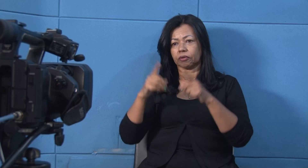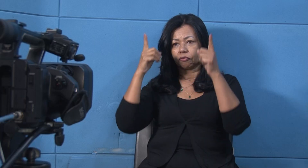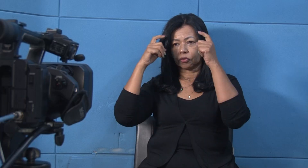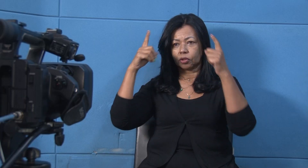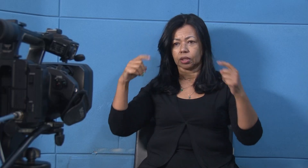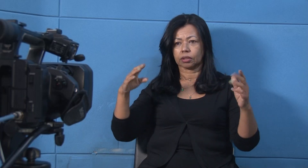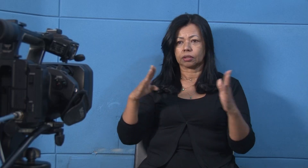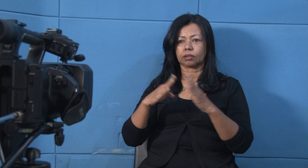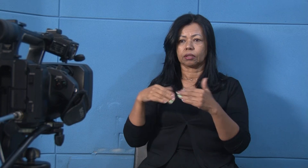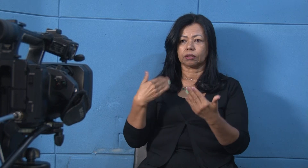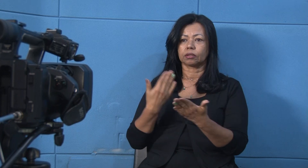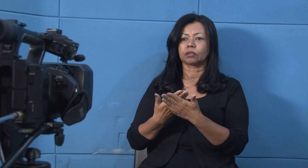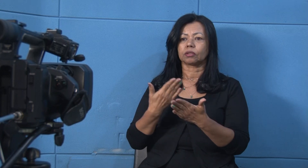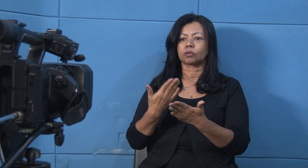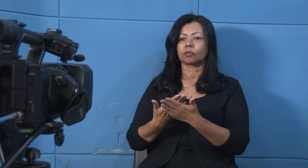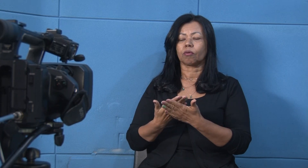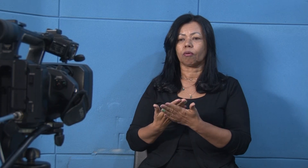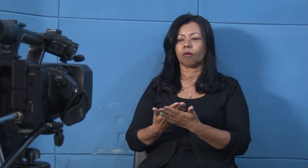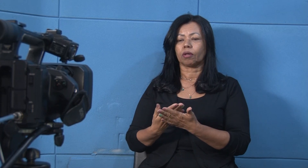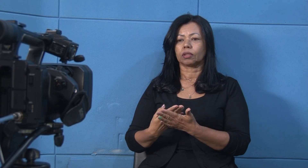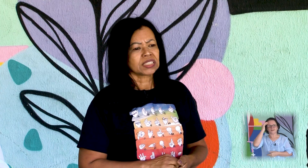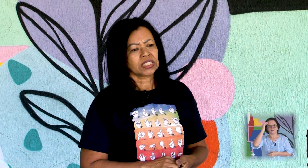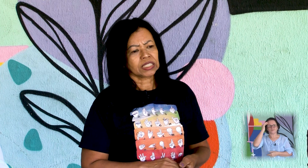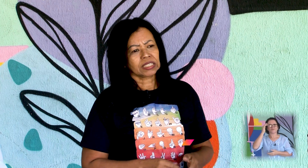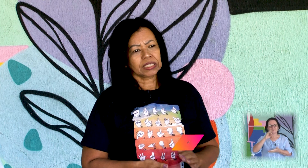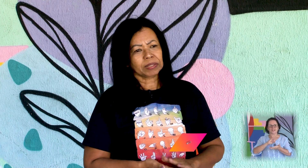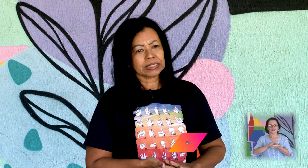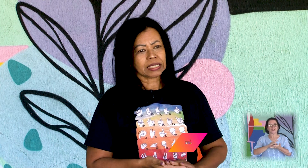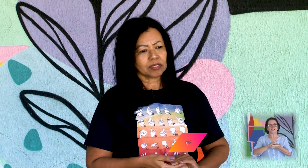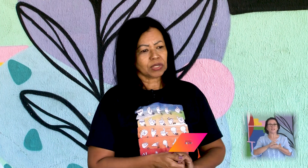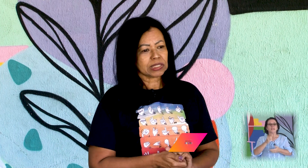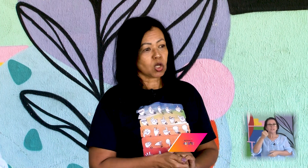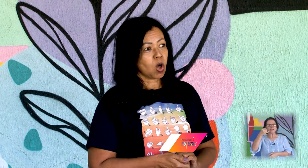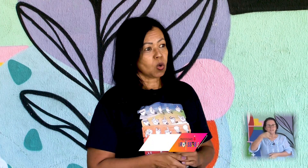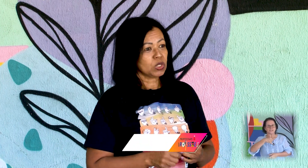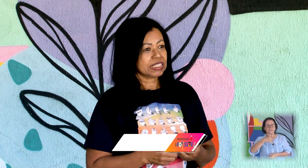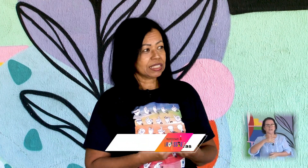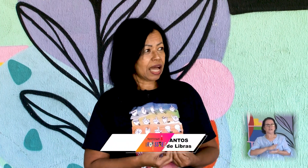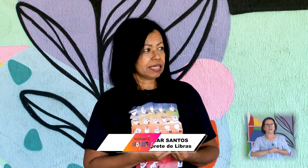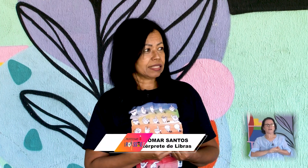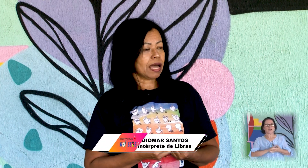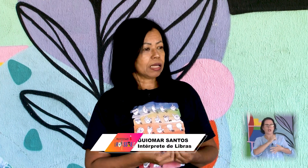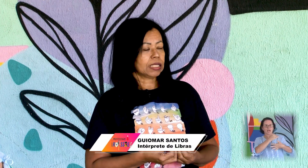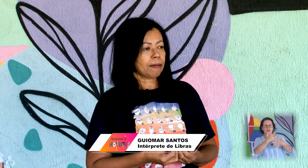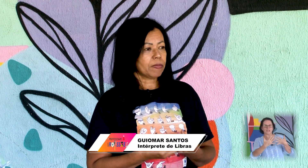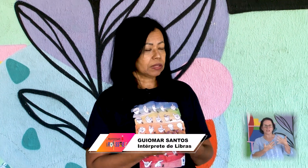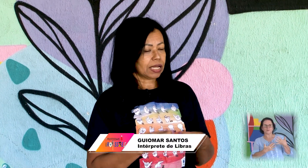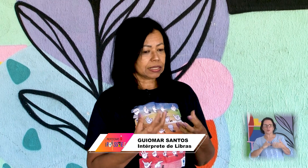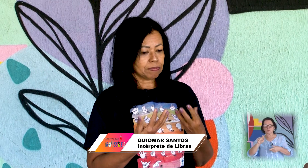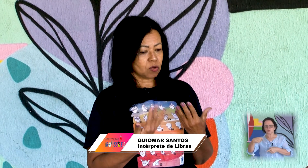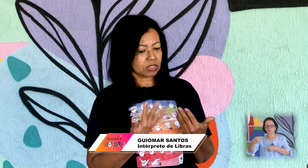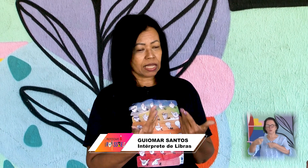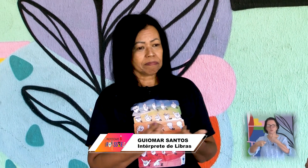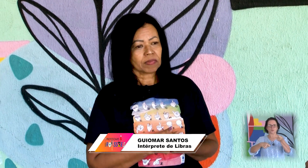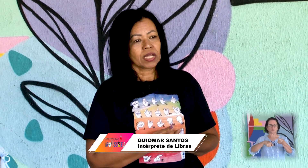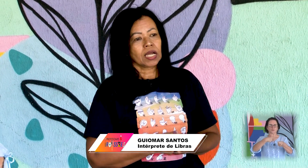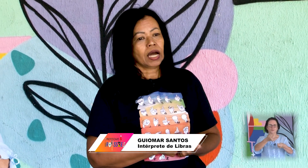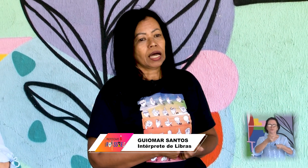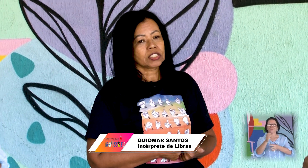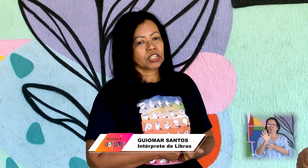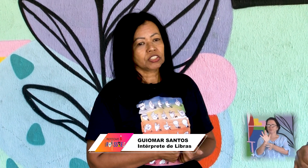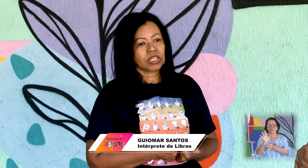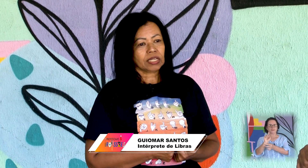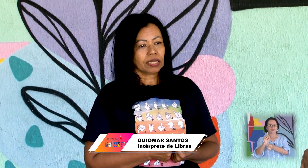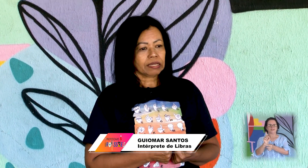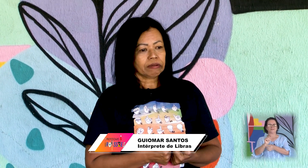corporais e faciais ajudam na interpretação? Sim, a Libras ela não é só os sinais nas mãos, né?